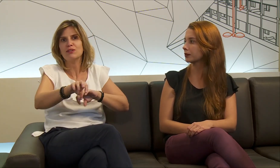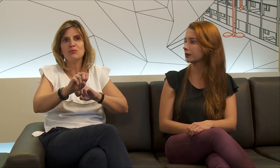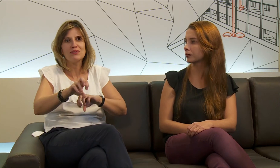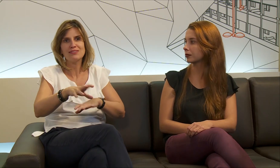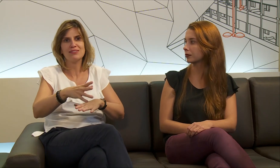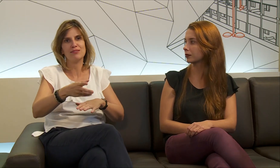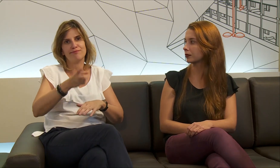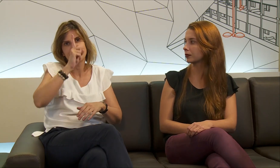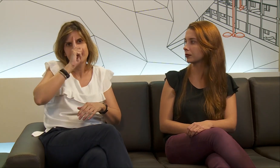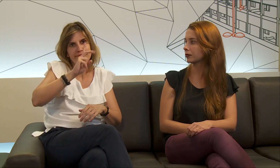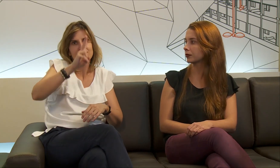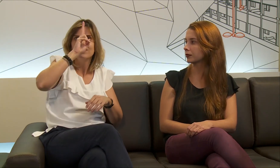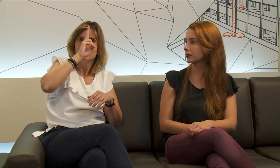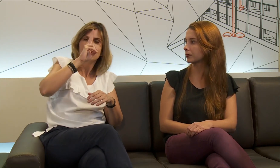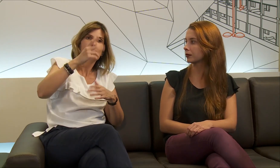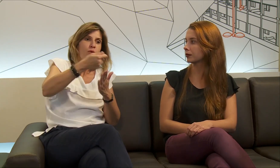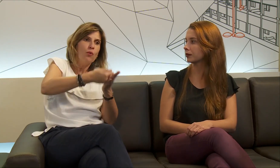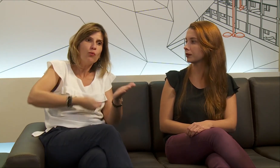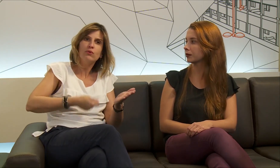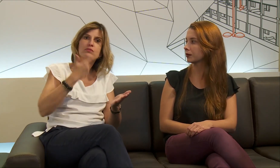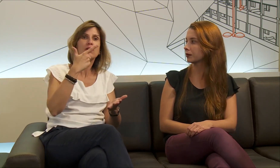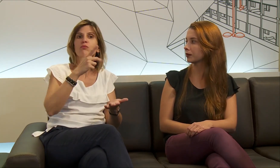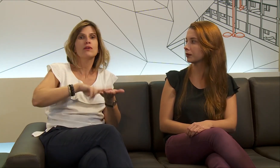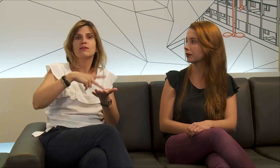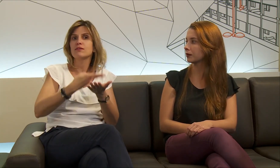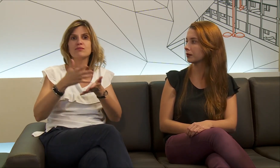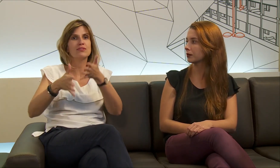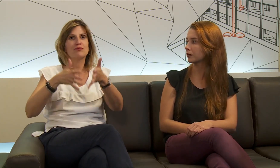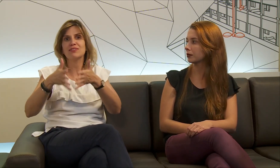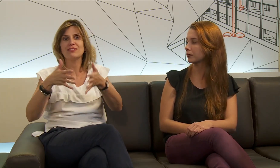não tiveram um ensino garantido a partir da própria língua.